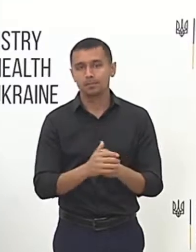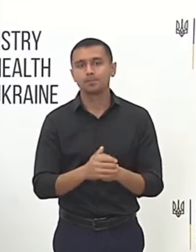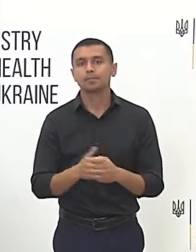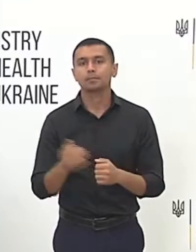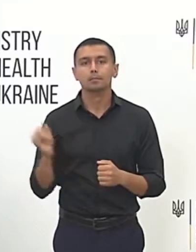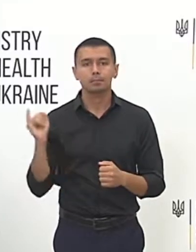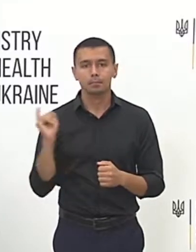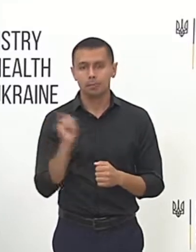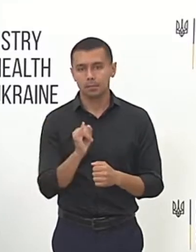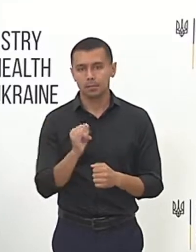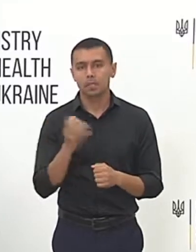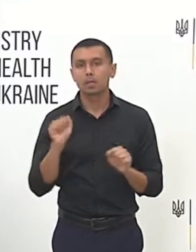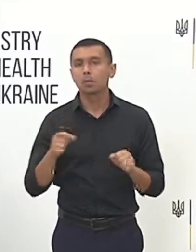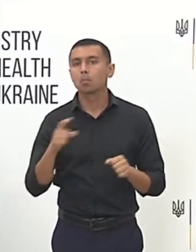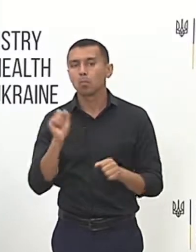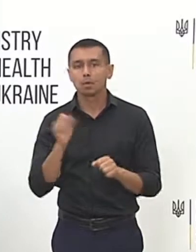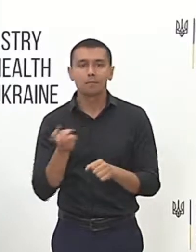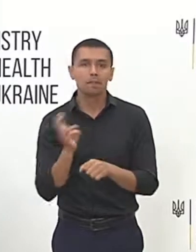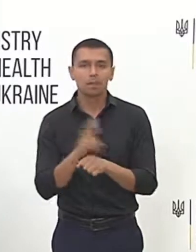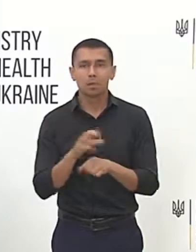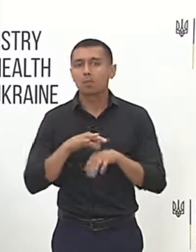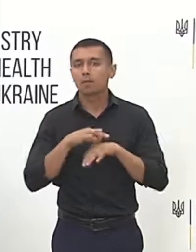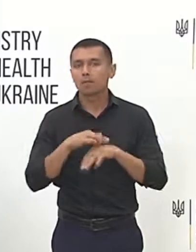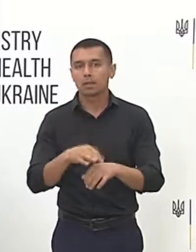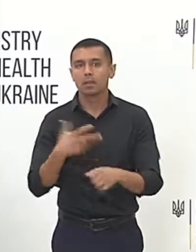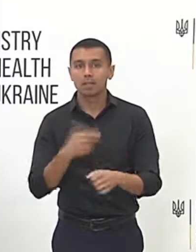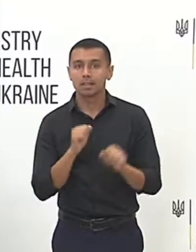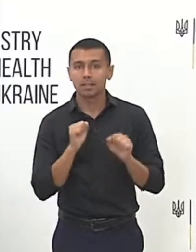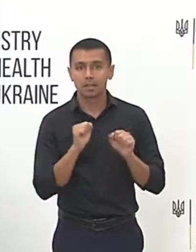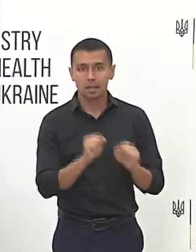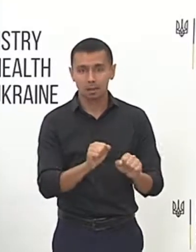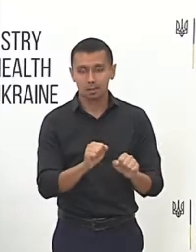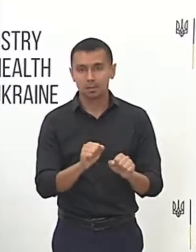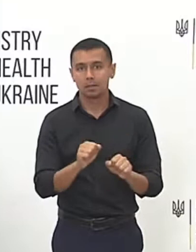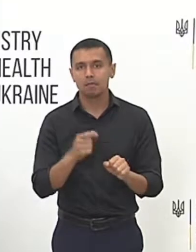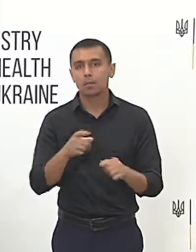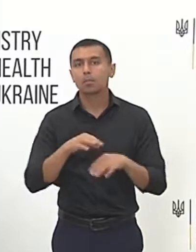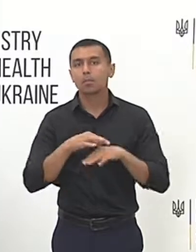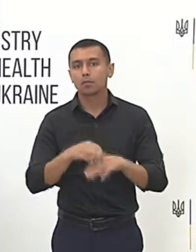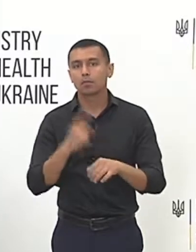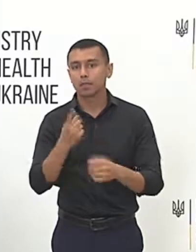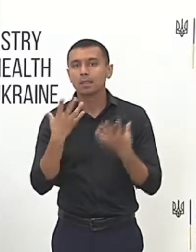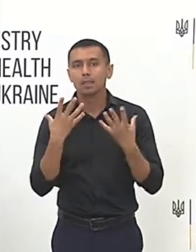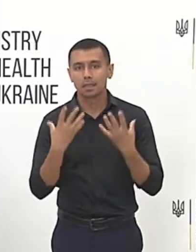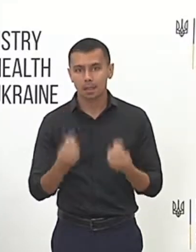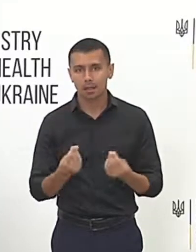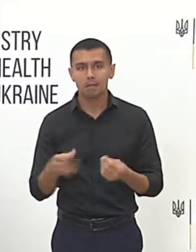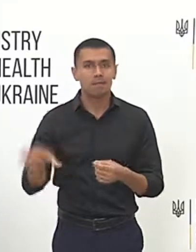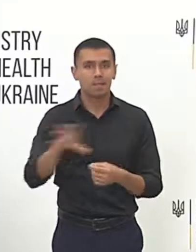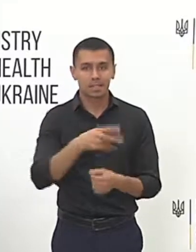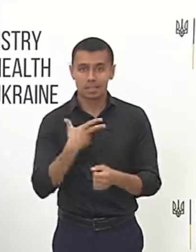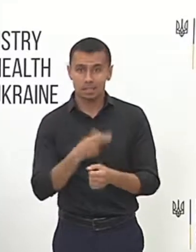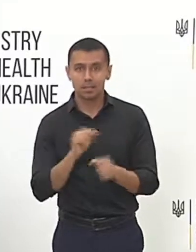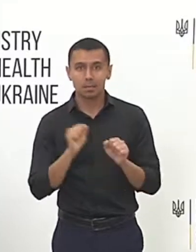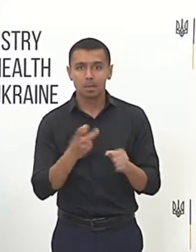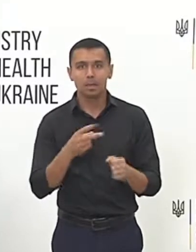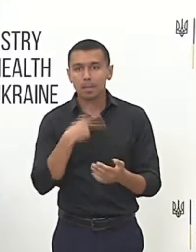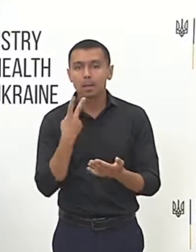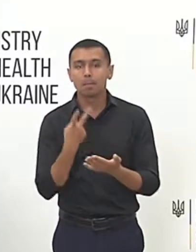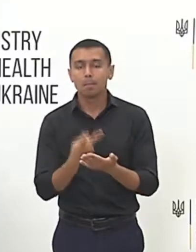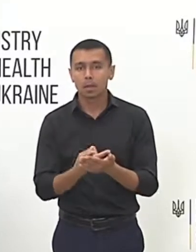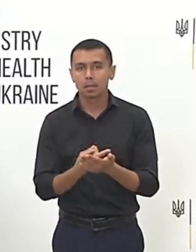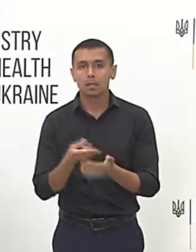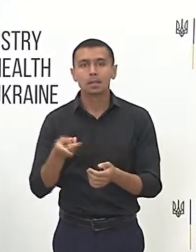І за можливості відвідування і проведення вакцинальної сесії проводити в один день всі щеплення, які